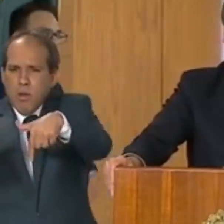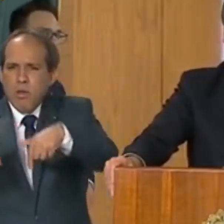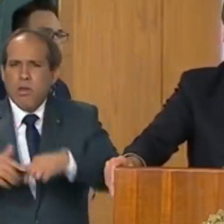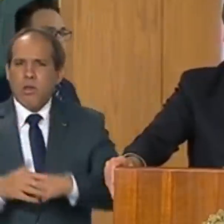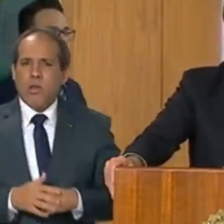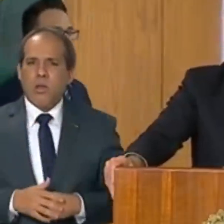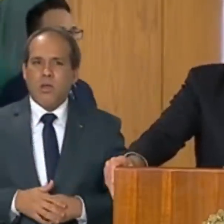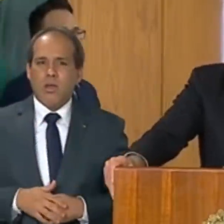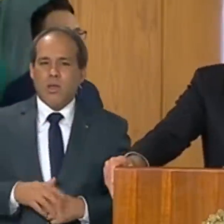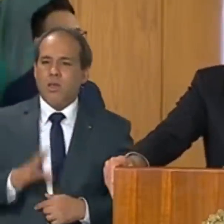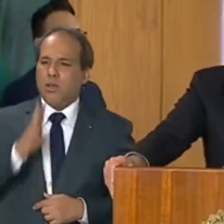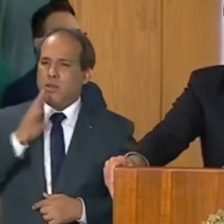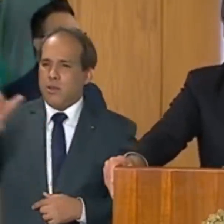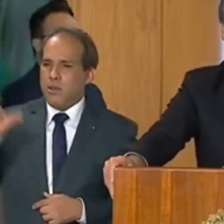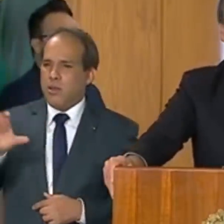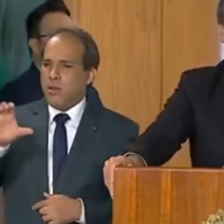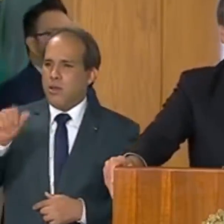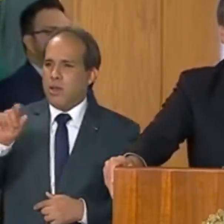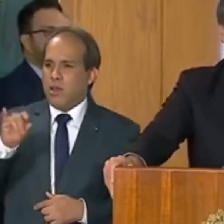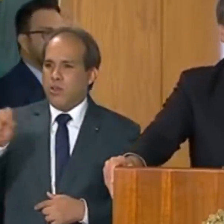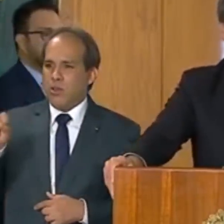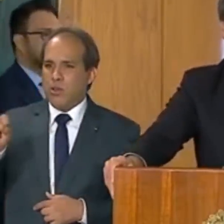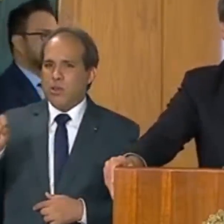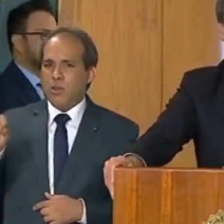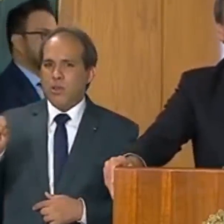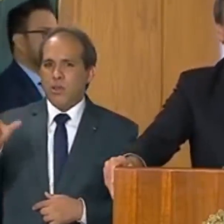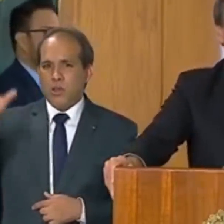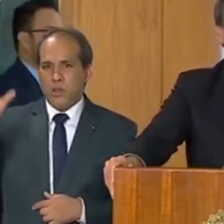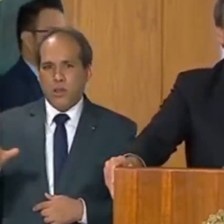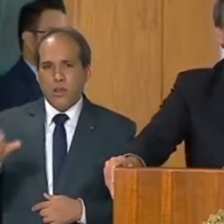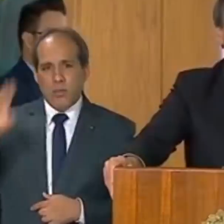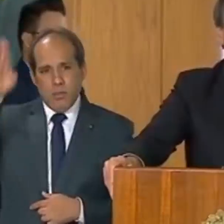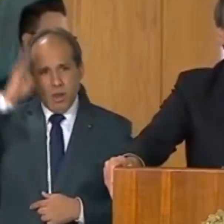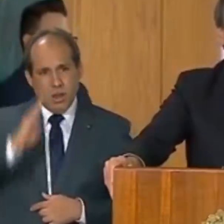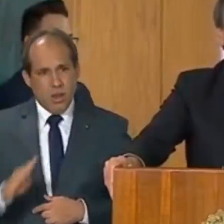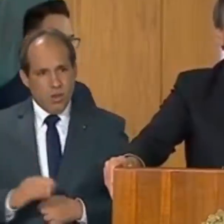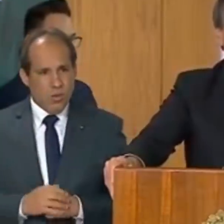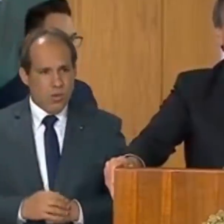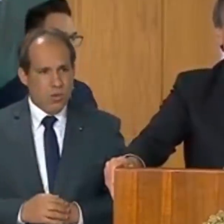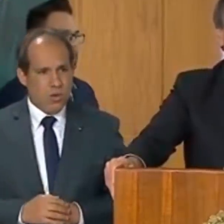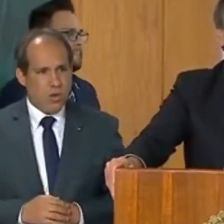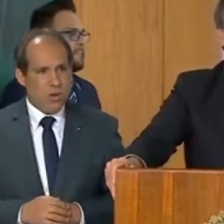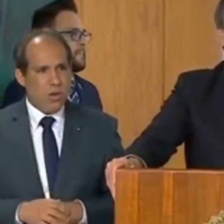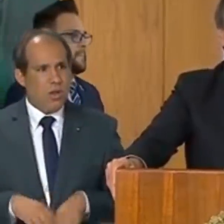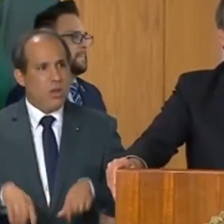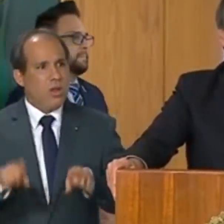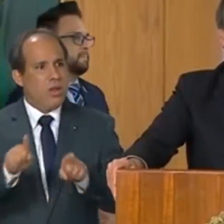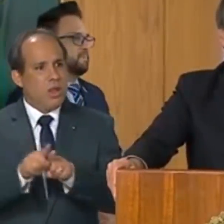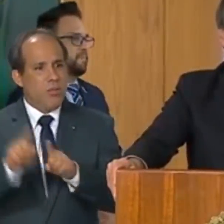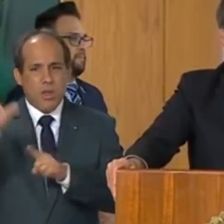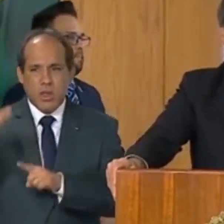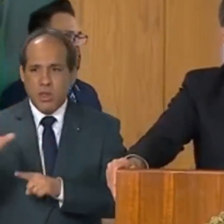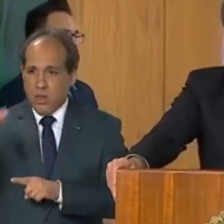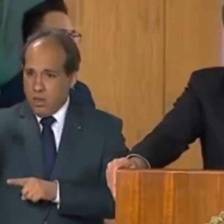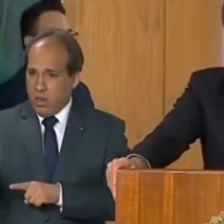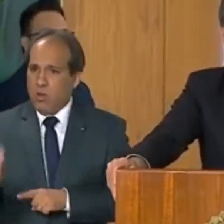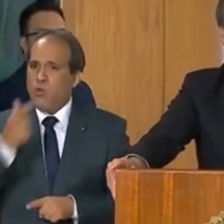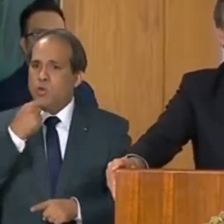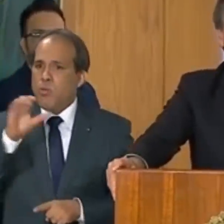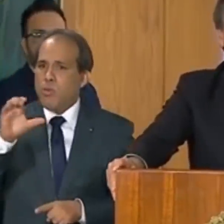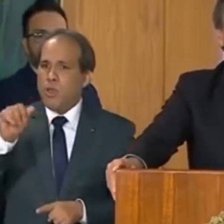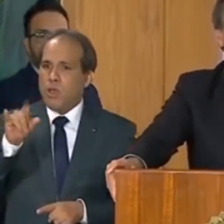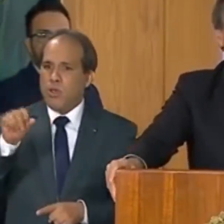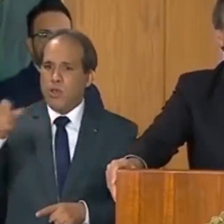Lembrei de Caxias, né? Que forem brasileiros, sigam. E para Caxias também disse, a